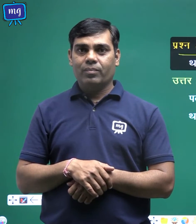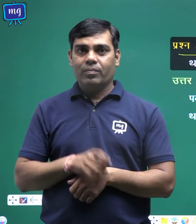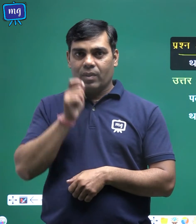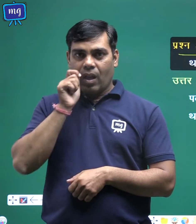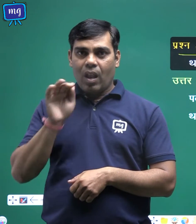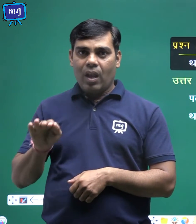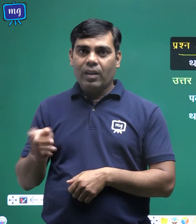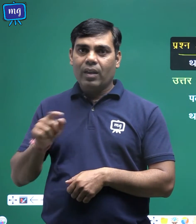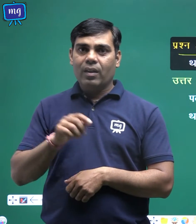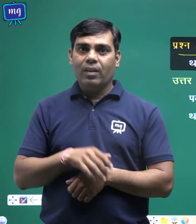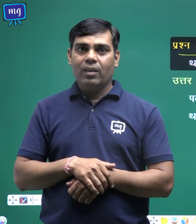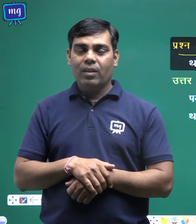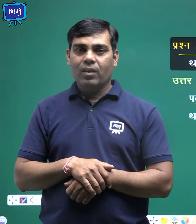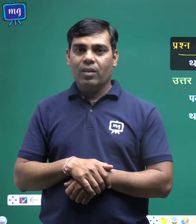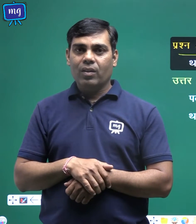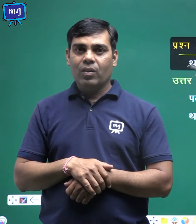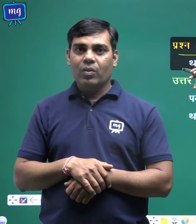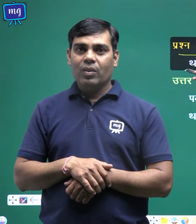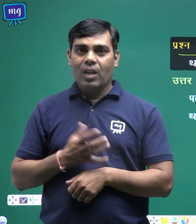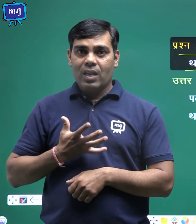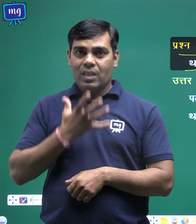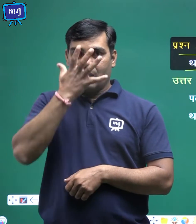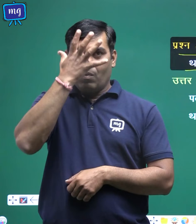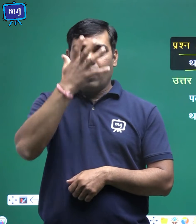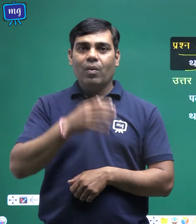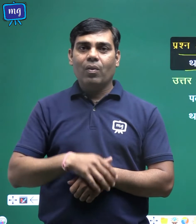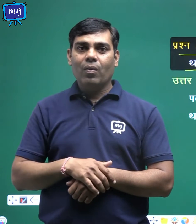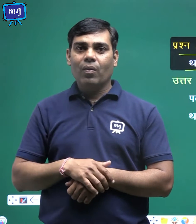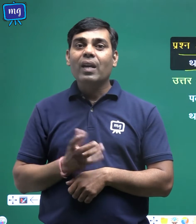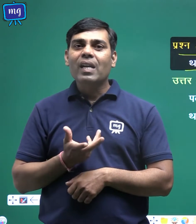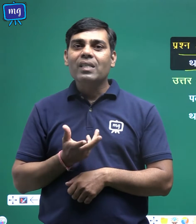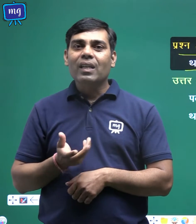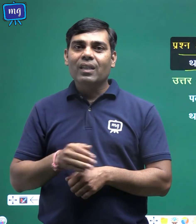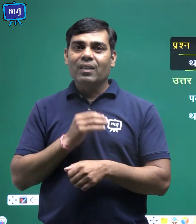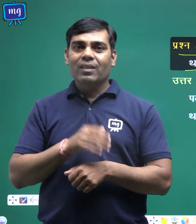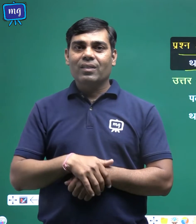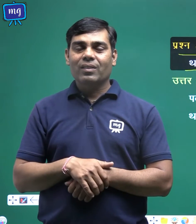लड़के का स्वभाव कैसा था?